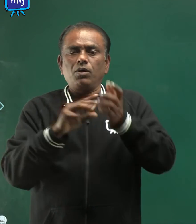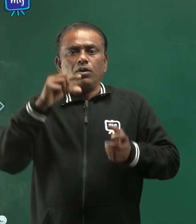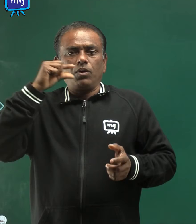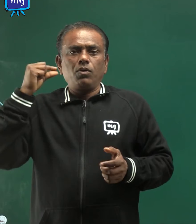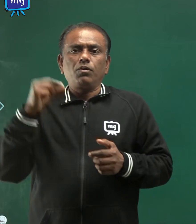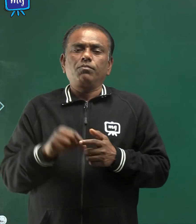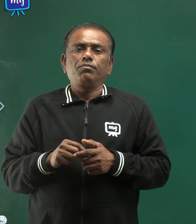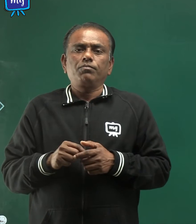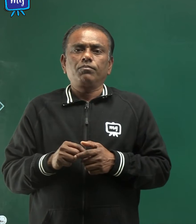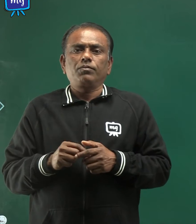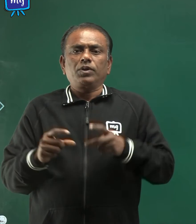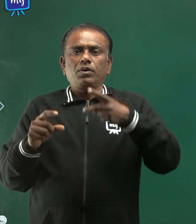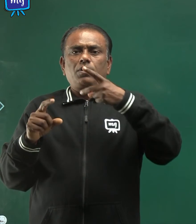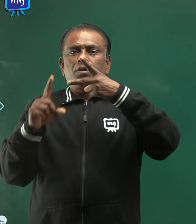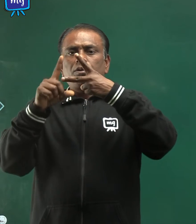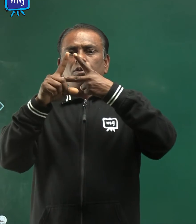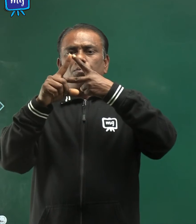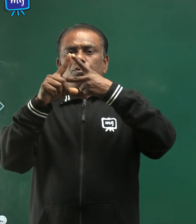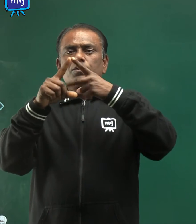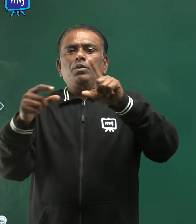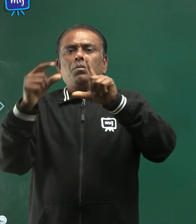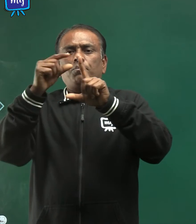और त्रिभुज पी क्यू आर बराबर